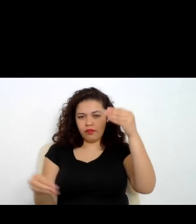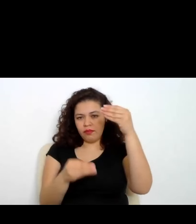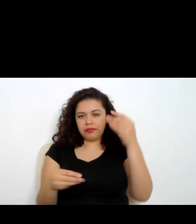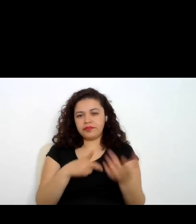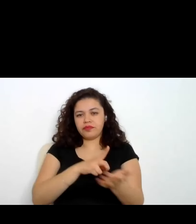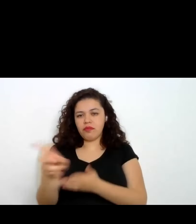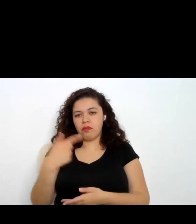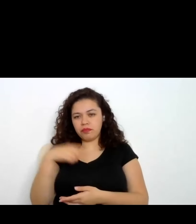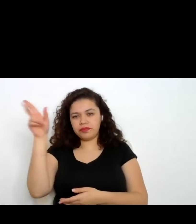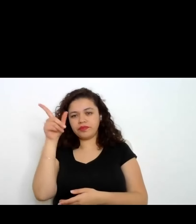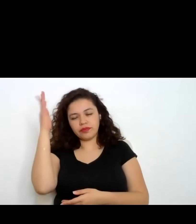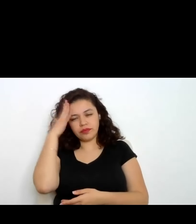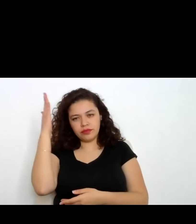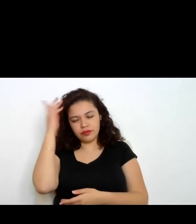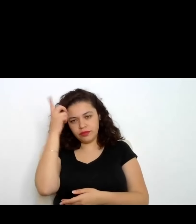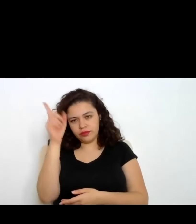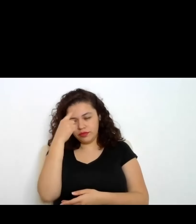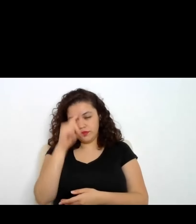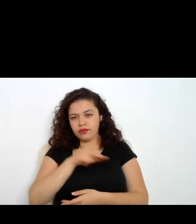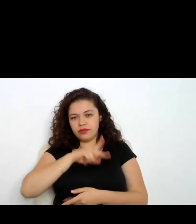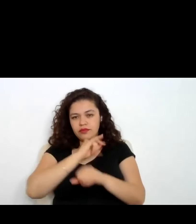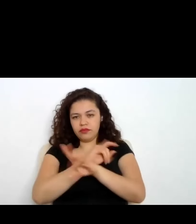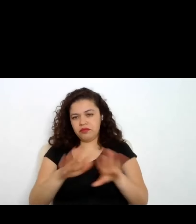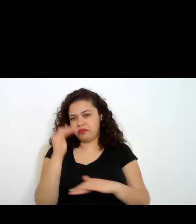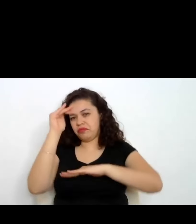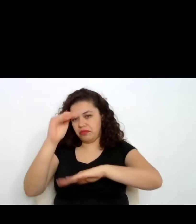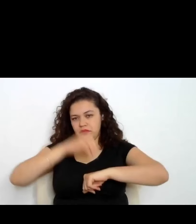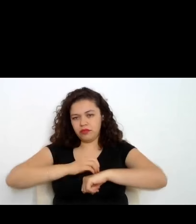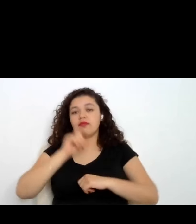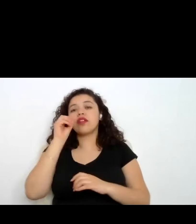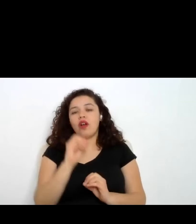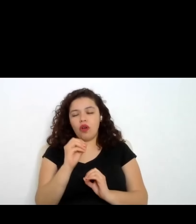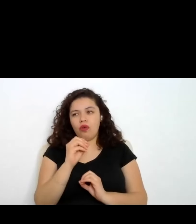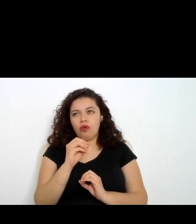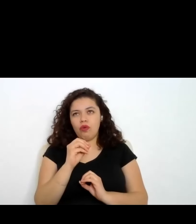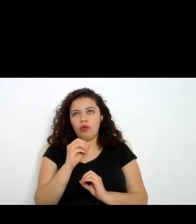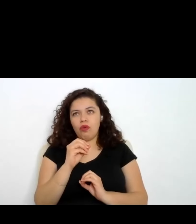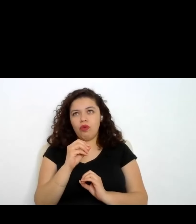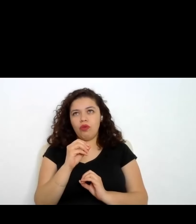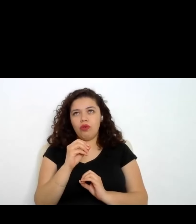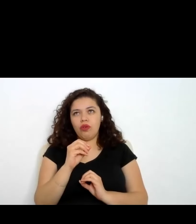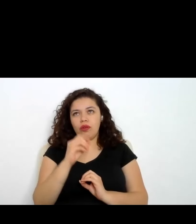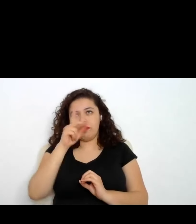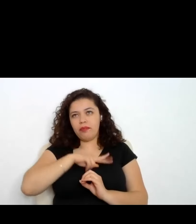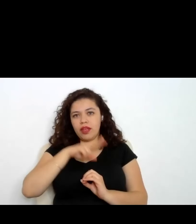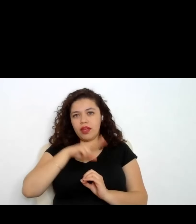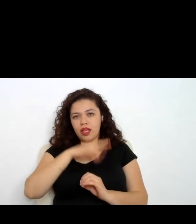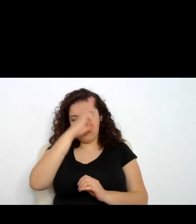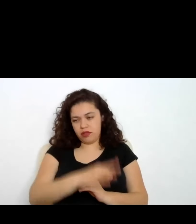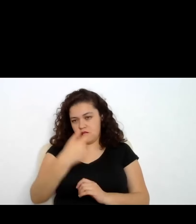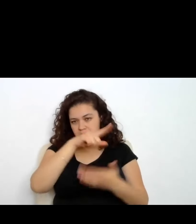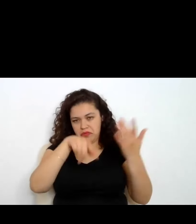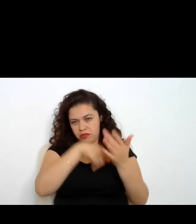tengo como titular a limitar el uso de mis datos o la revocación del consentimiento. Entonces,